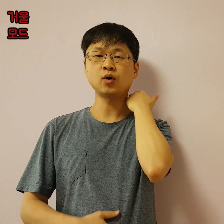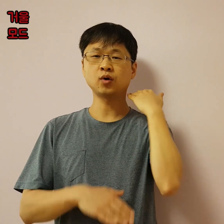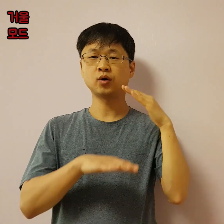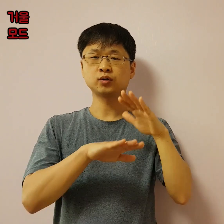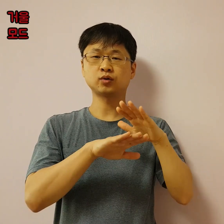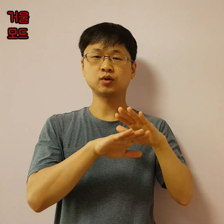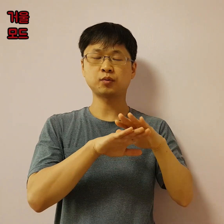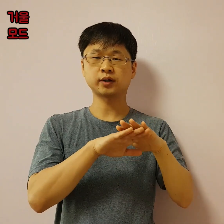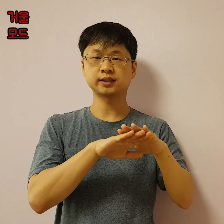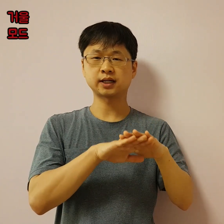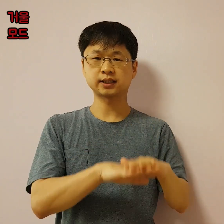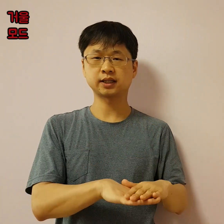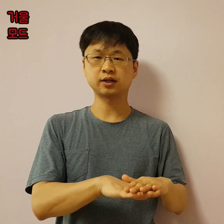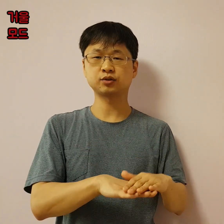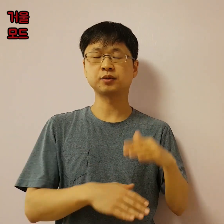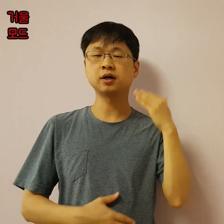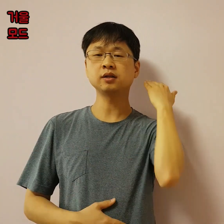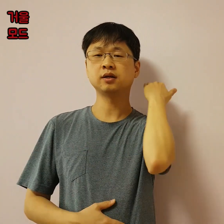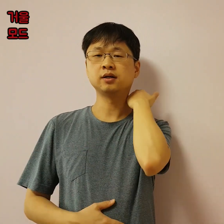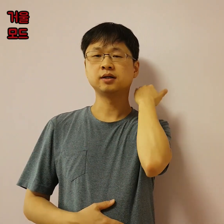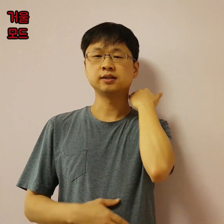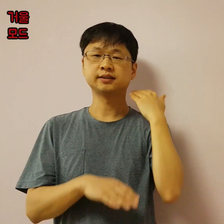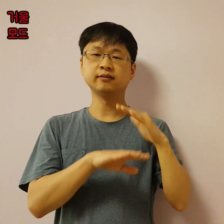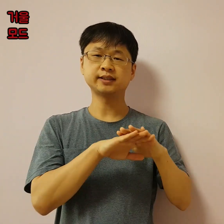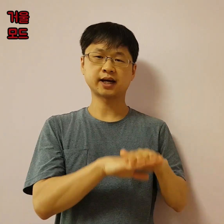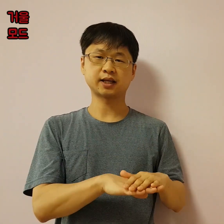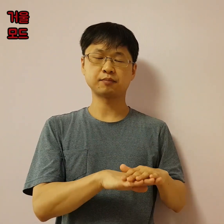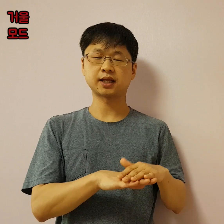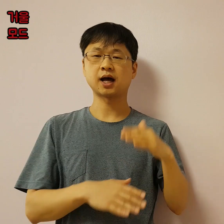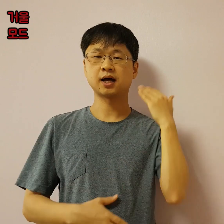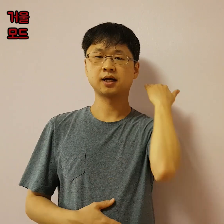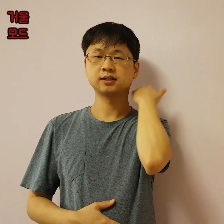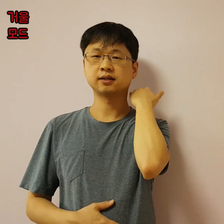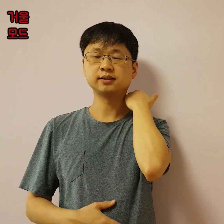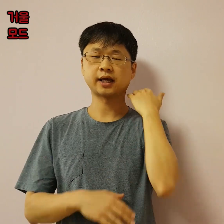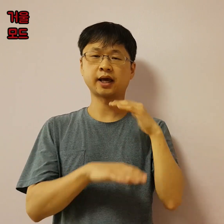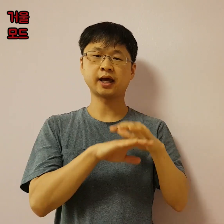치고 손을 포개서 살짝 내려주면 전세가 됩니다.